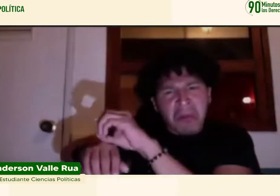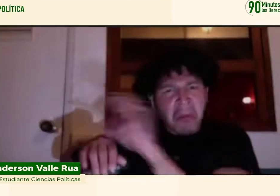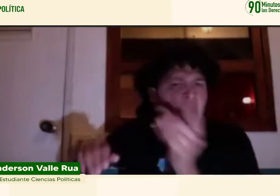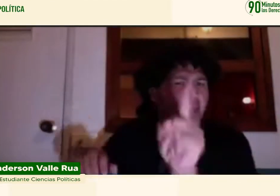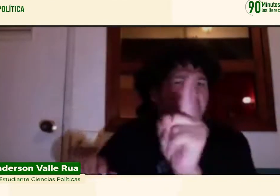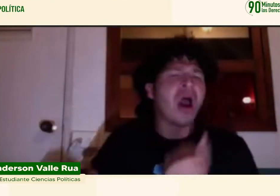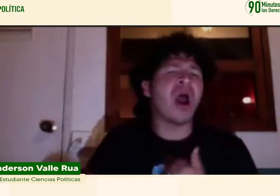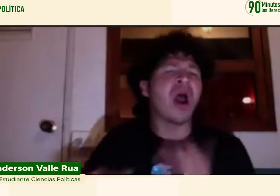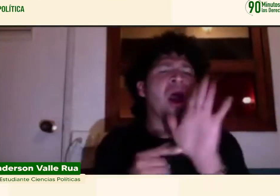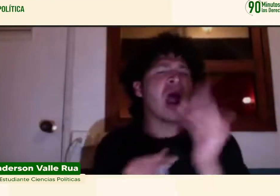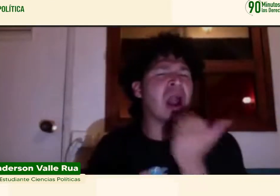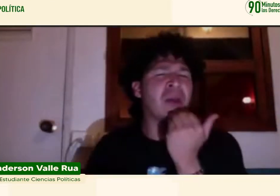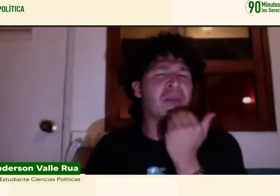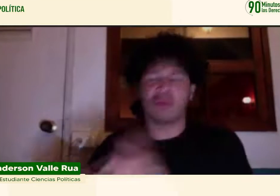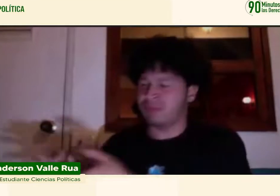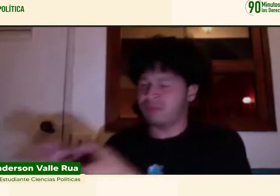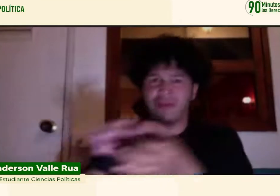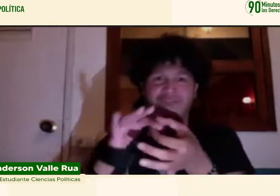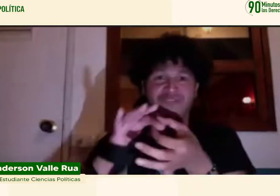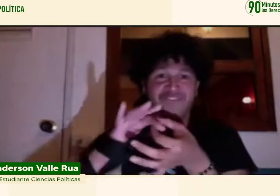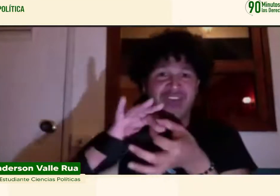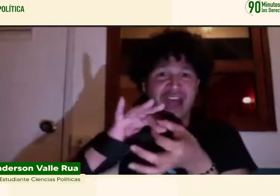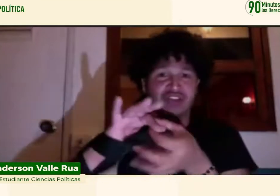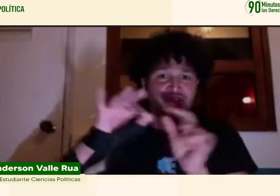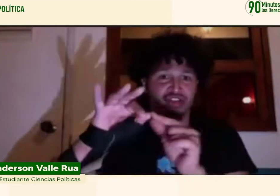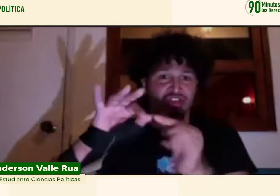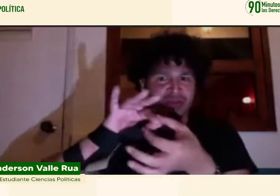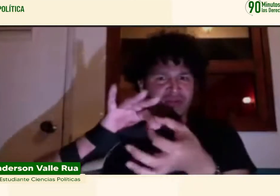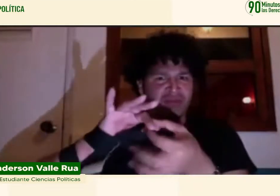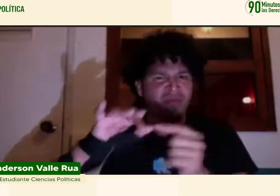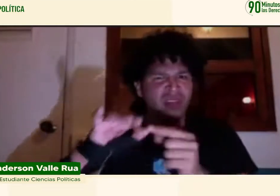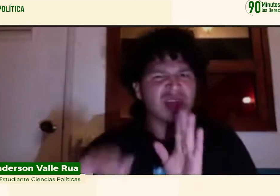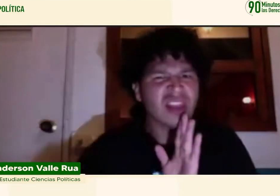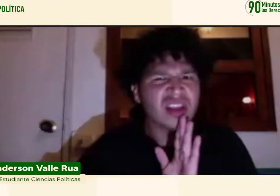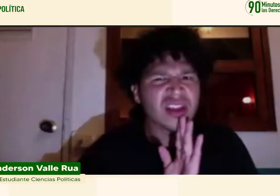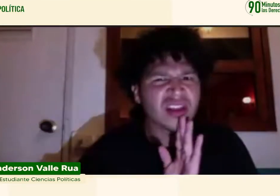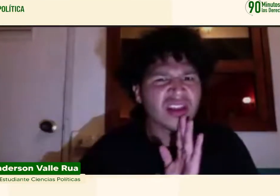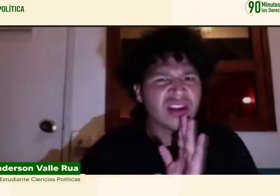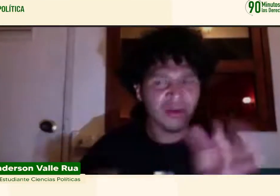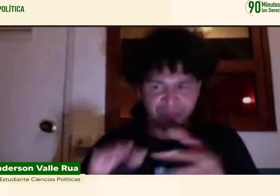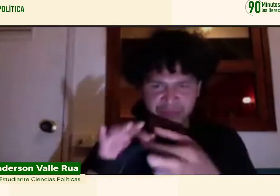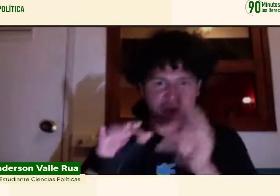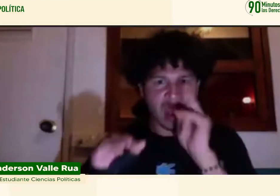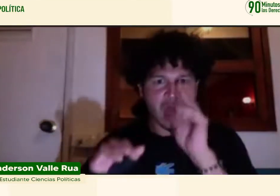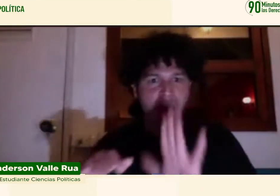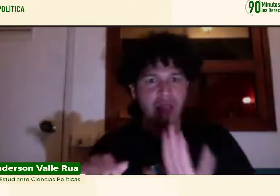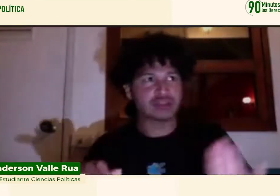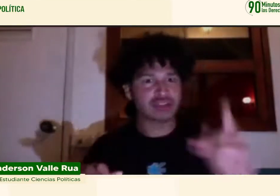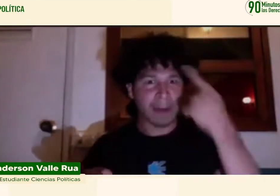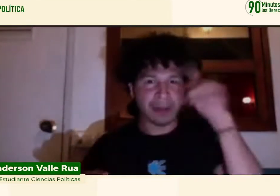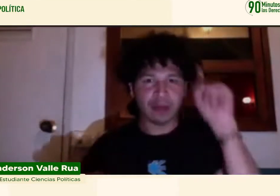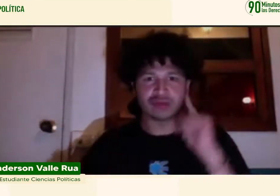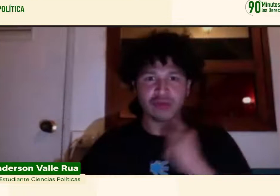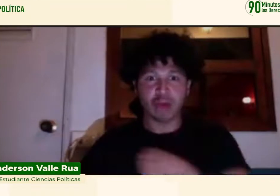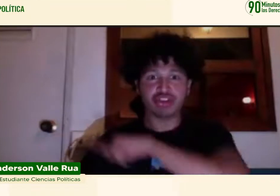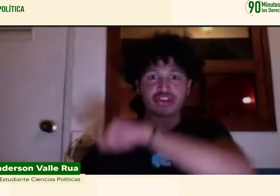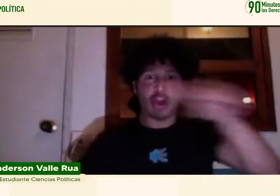organizaciones qué punto daría y traer a colación la organización es precisamente el tema es coll siendo apenas